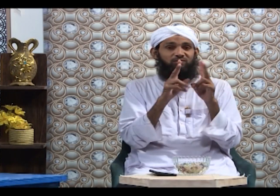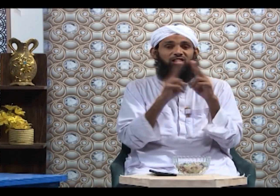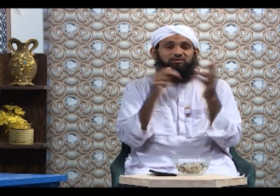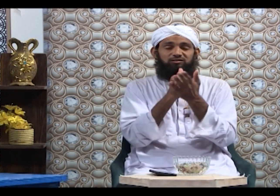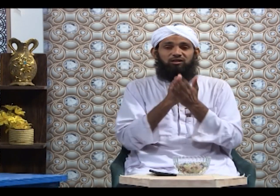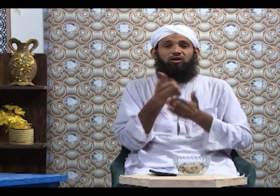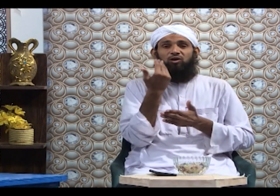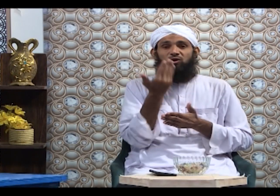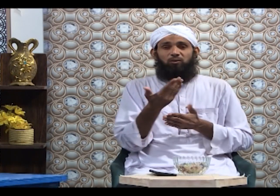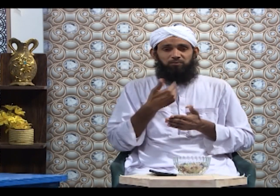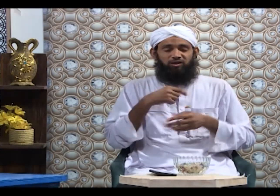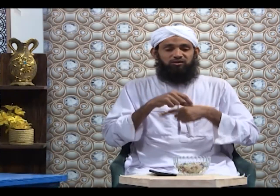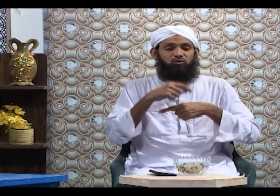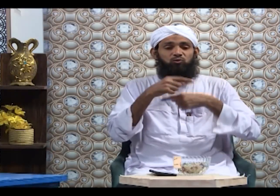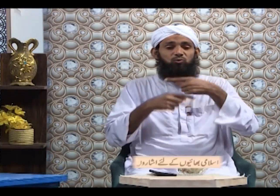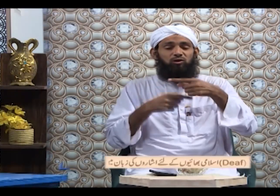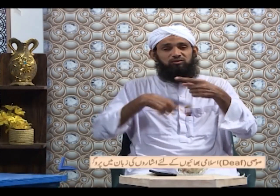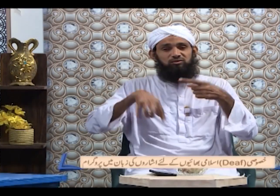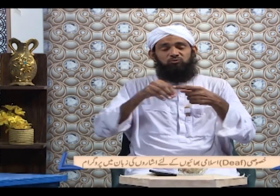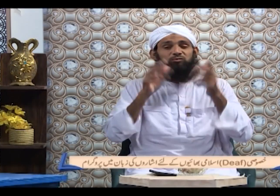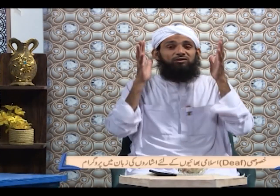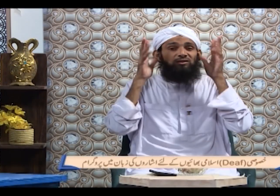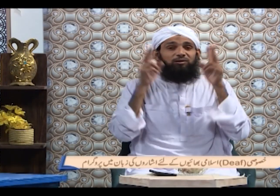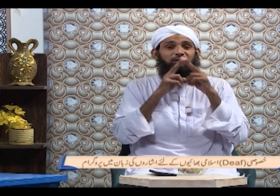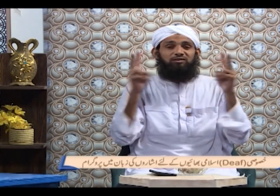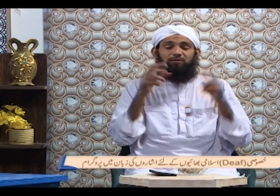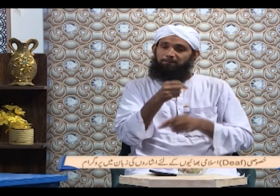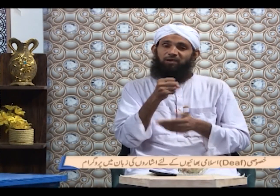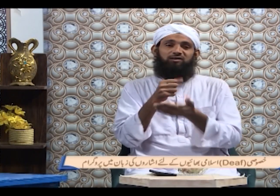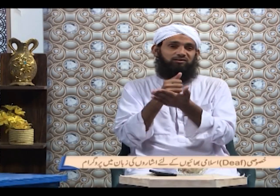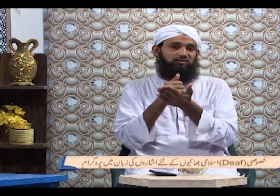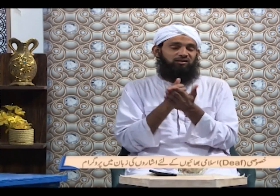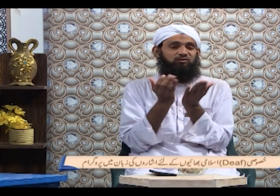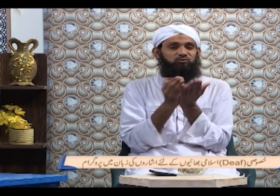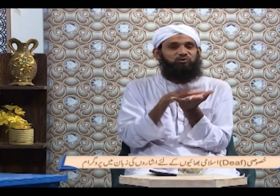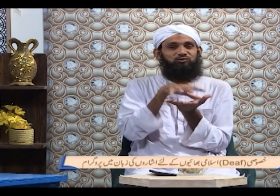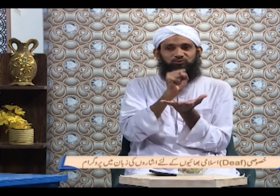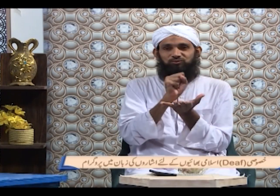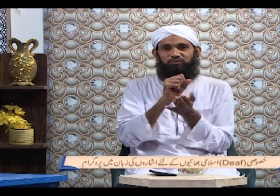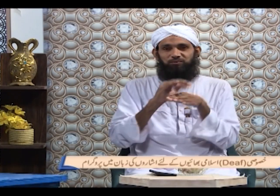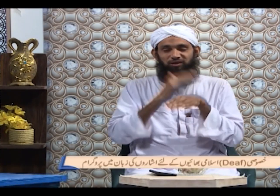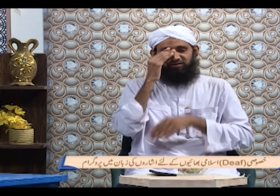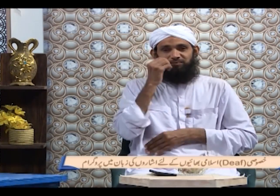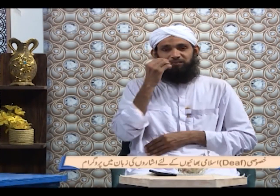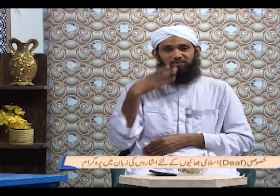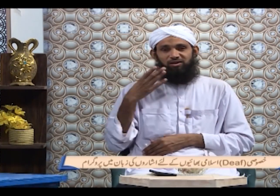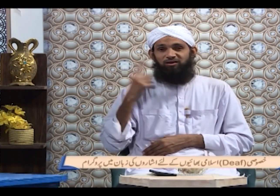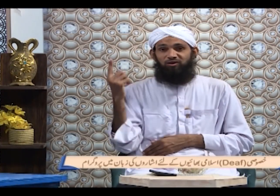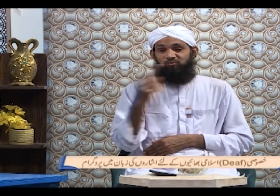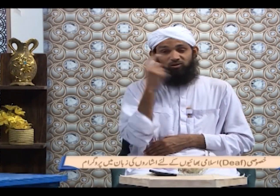رب اور میری دعا سن لے۔ پیارے اسلامی بھائیوں، غور کیجئے کہ نیک اولاد اللہ پاک کی کس قدر عظیم